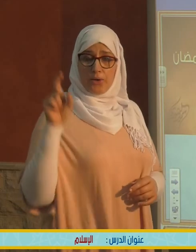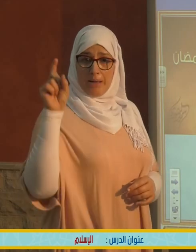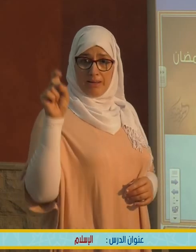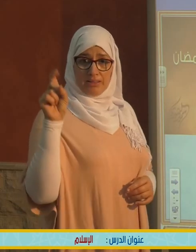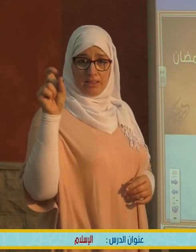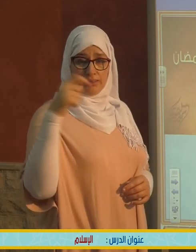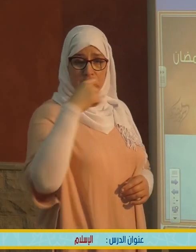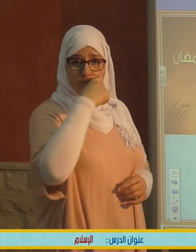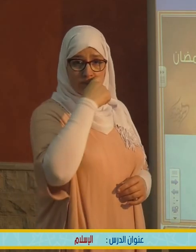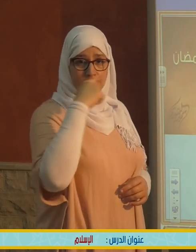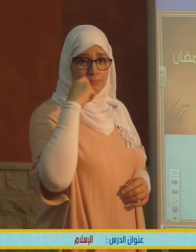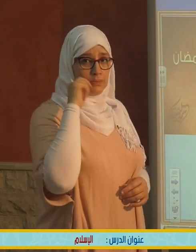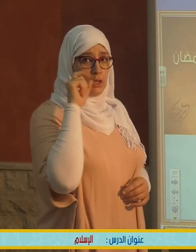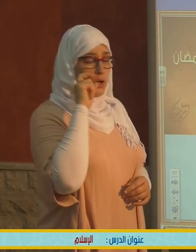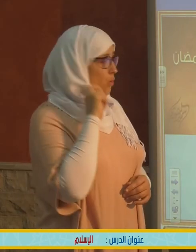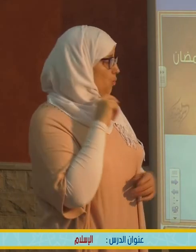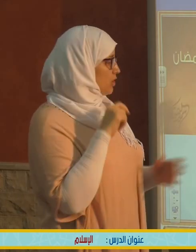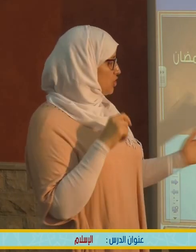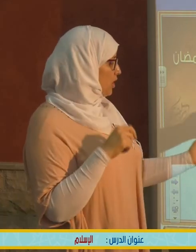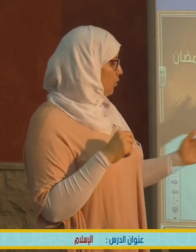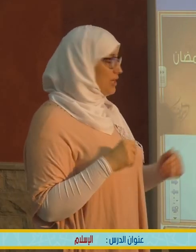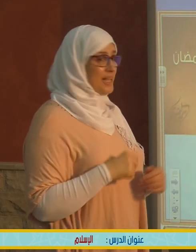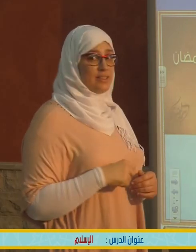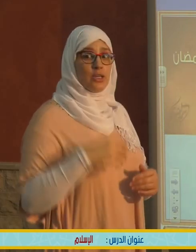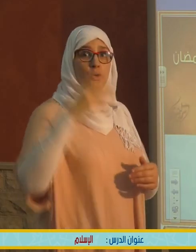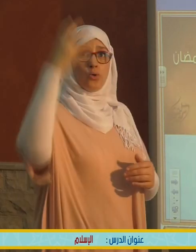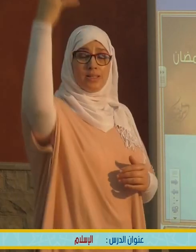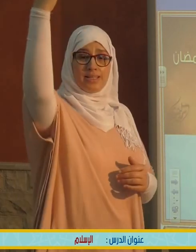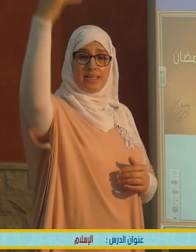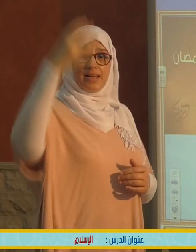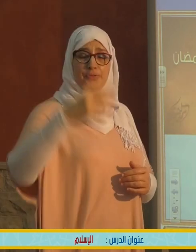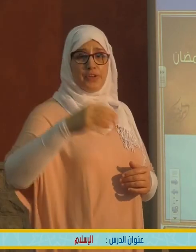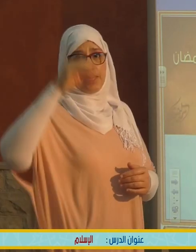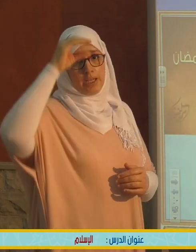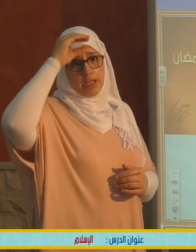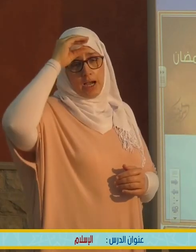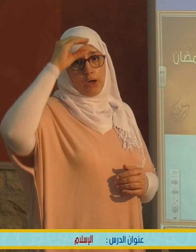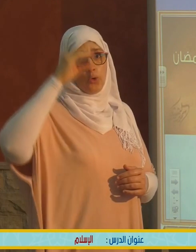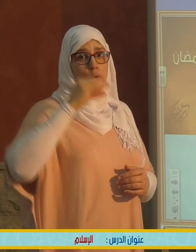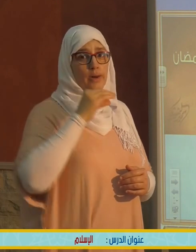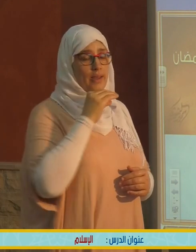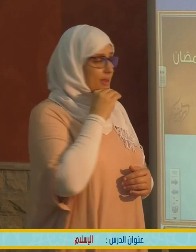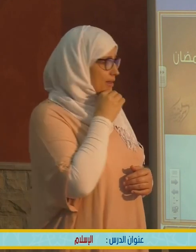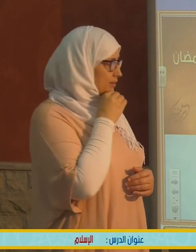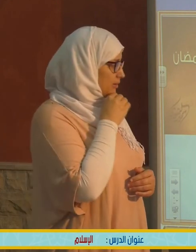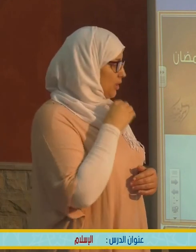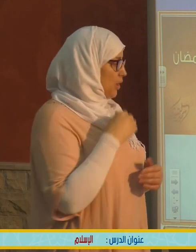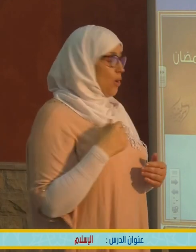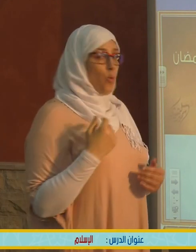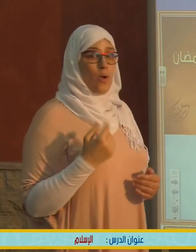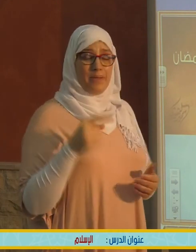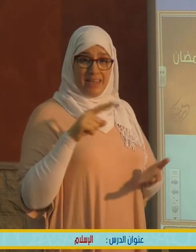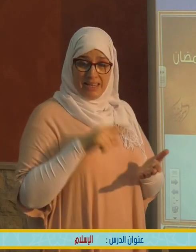شهر رمضان هو الشهر الذي أنزل فيه القرآن،